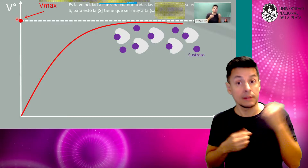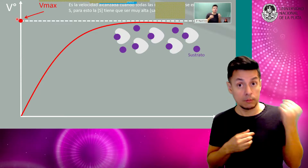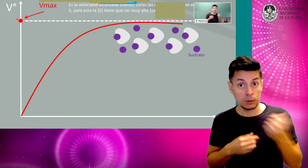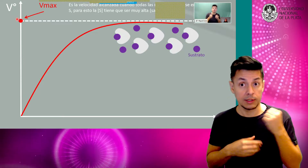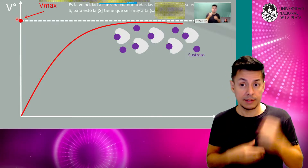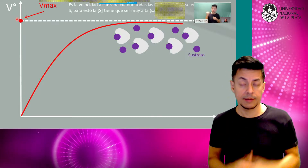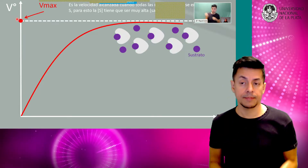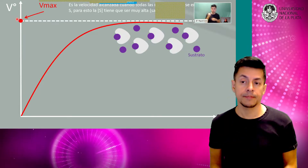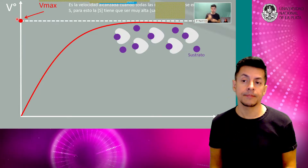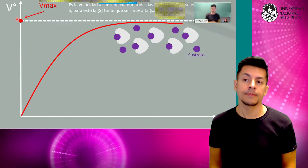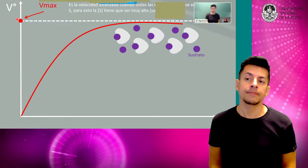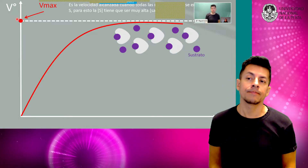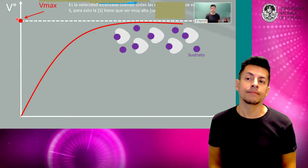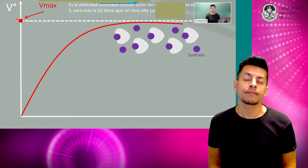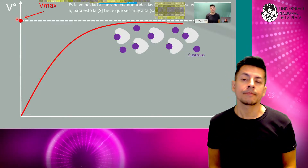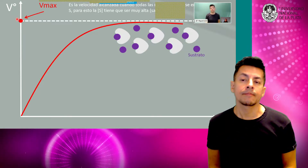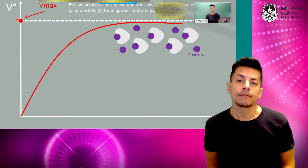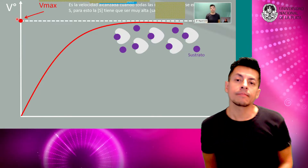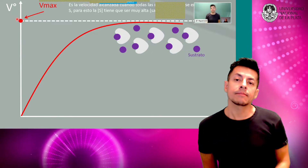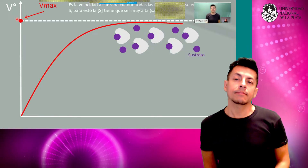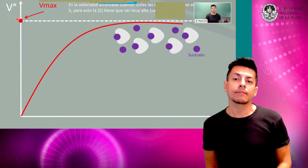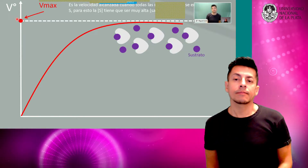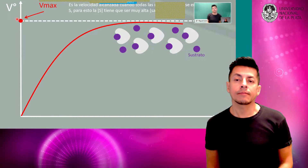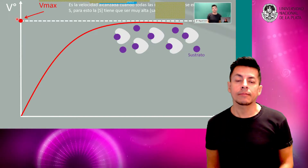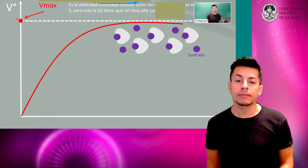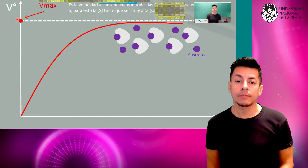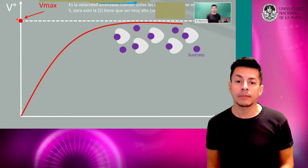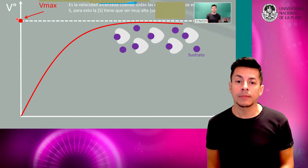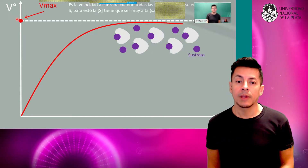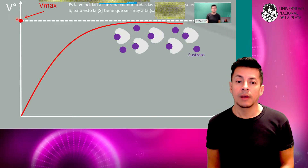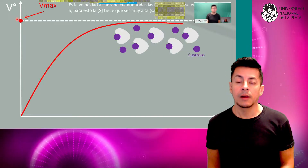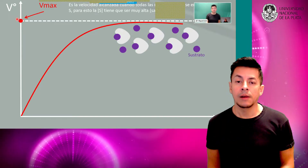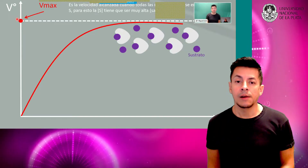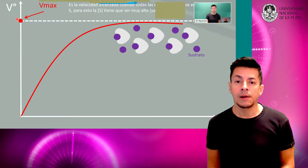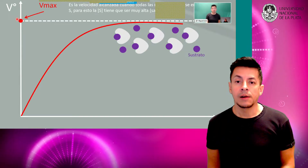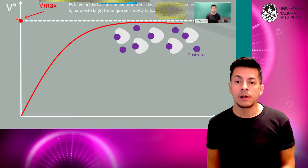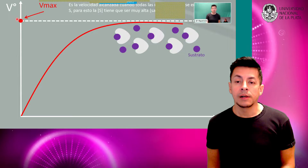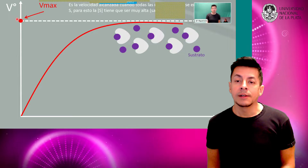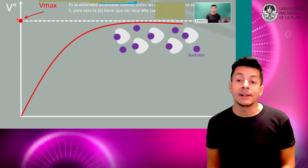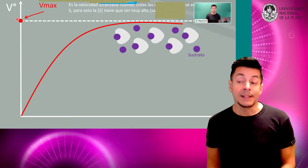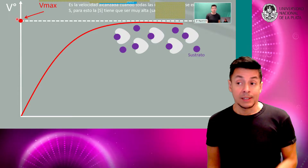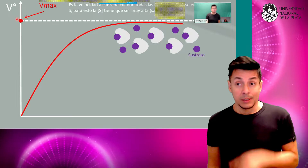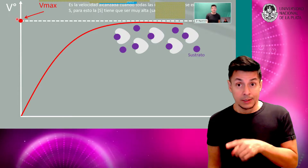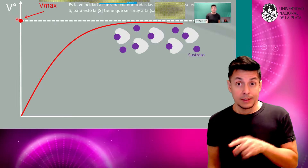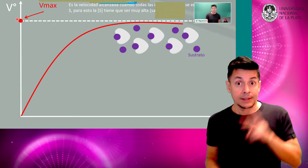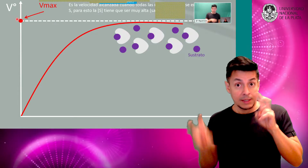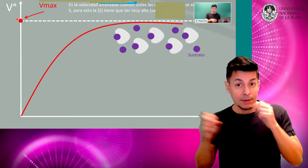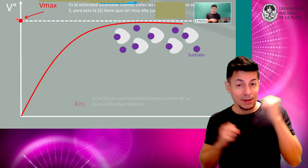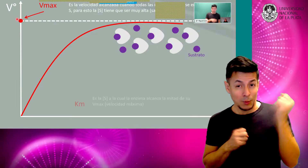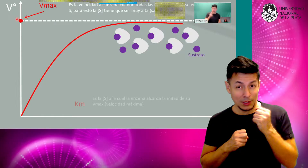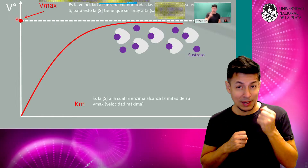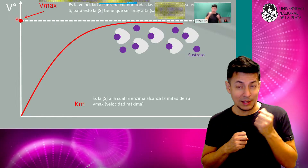para las enzimas y las reacciones químicas. ¿Sí? Es un parámetro cinético.